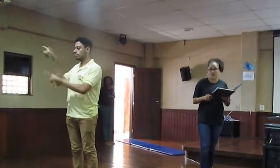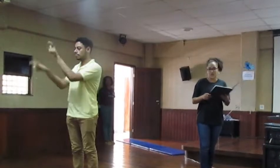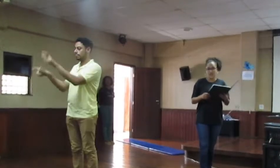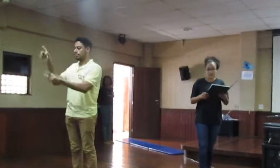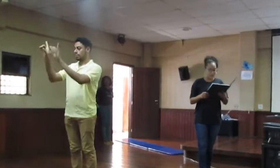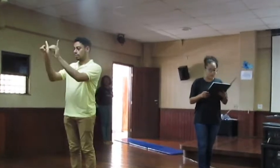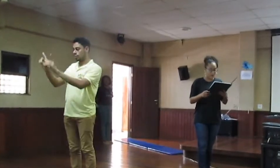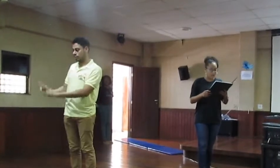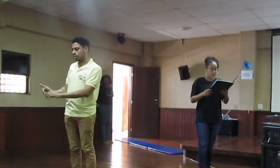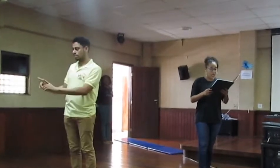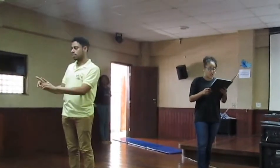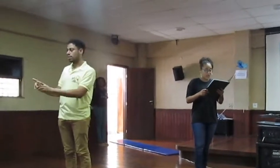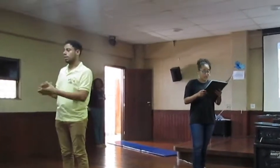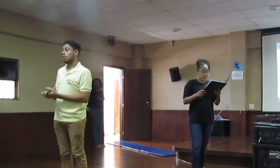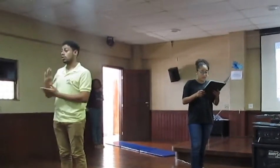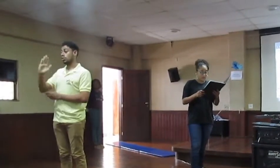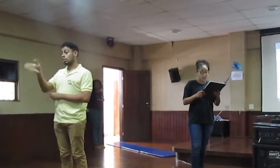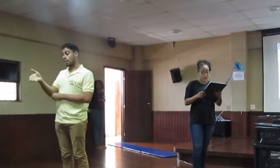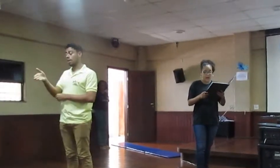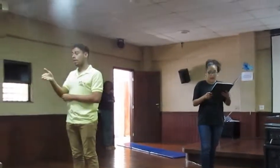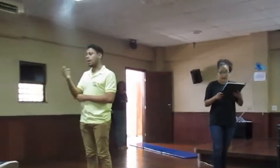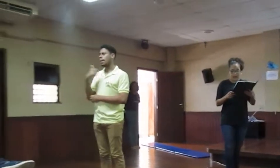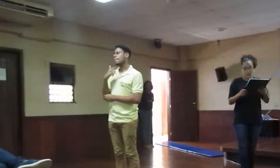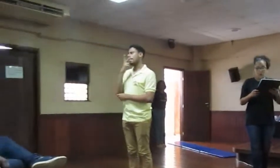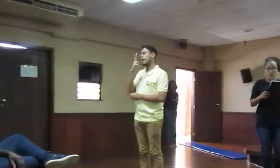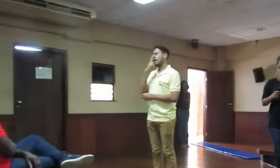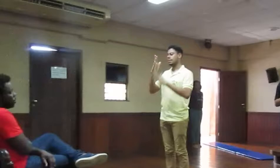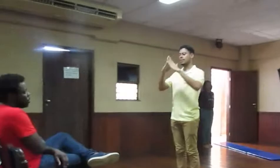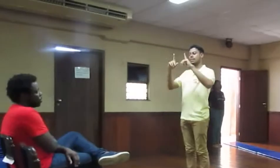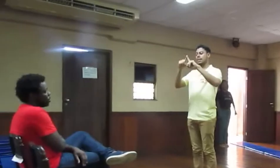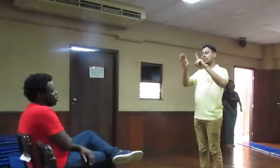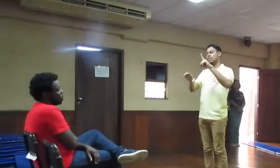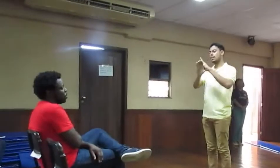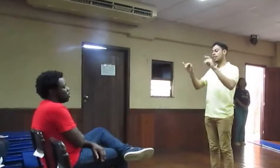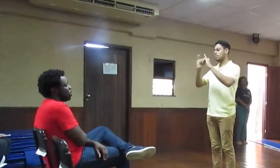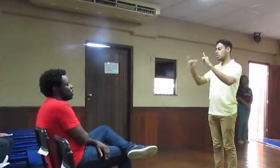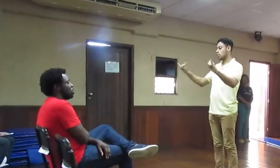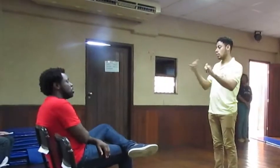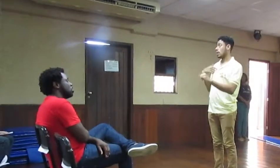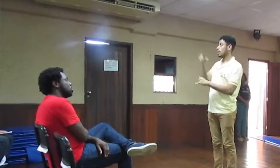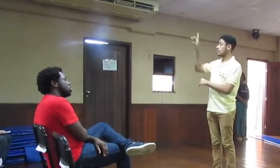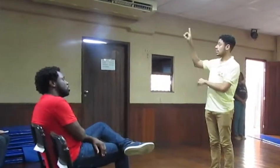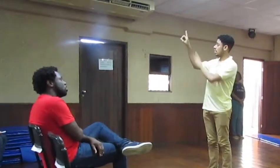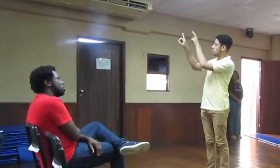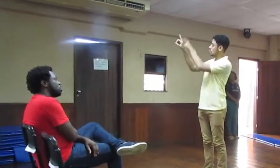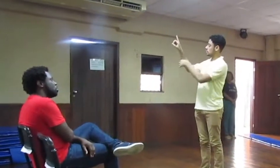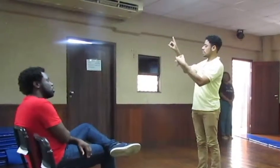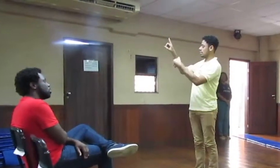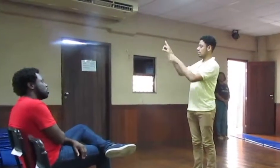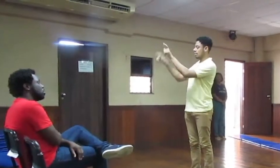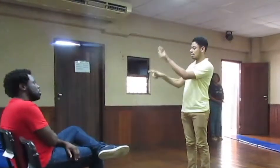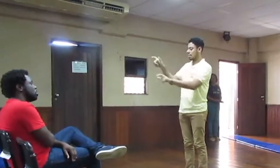com deficiência, já que para ela o homem foi criado à imagem e semelhança de